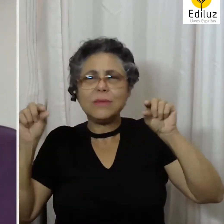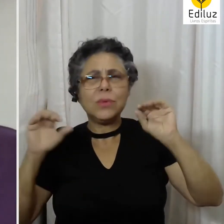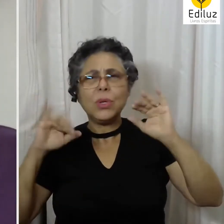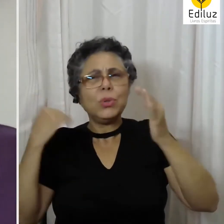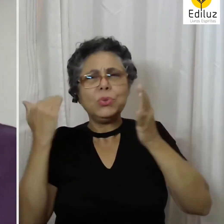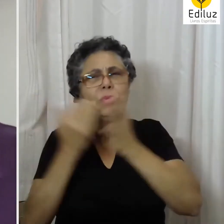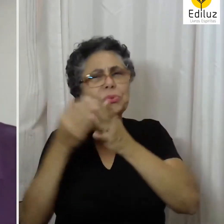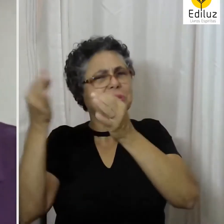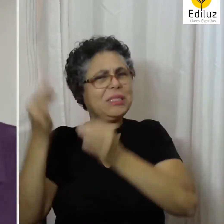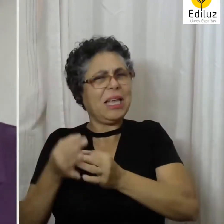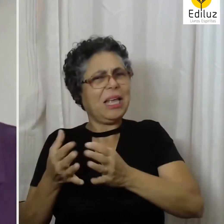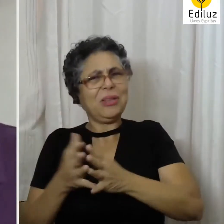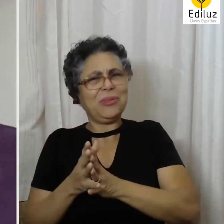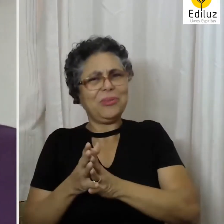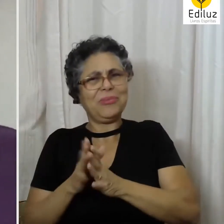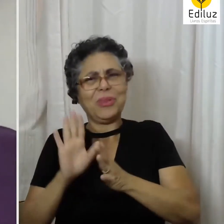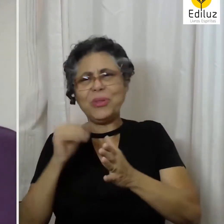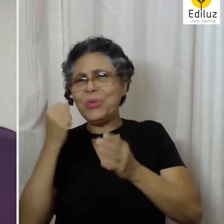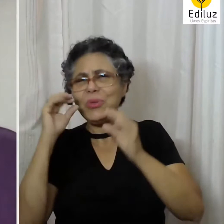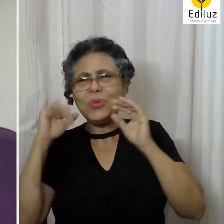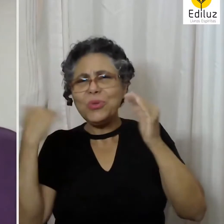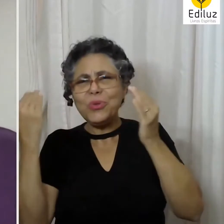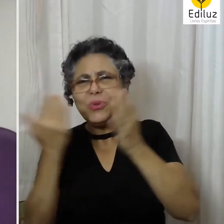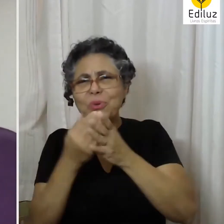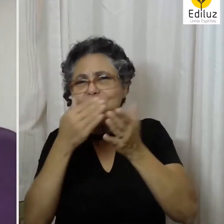certo, tudo passa.